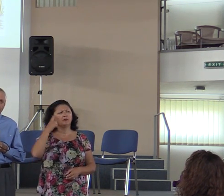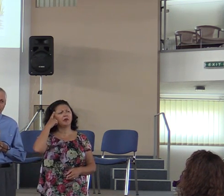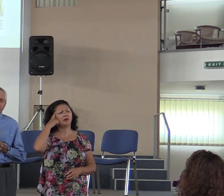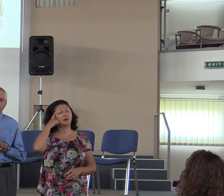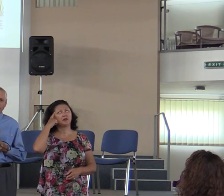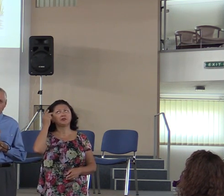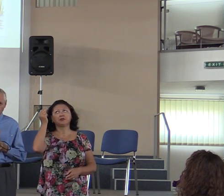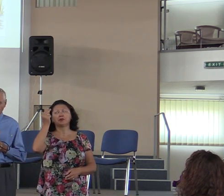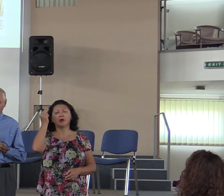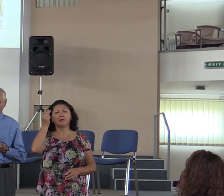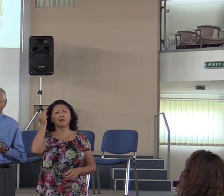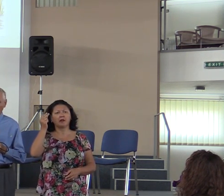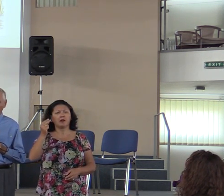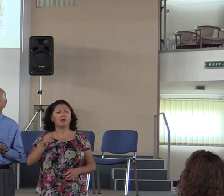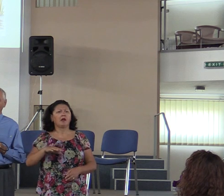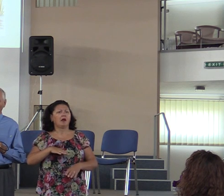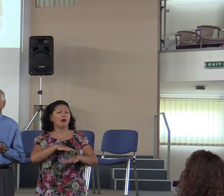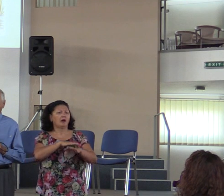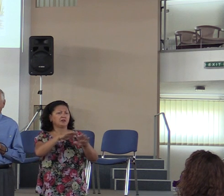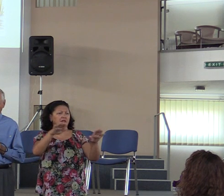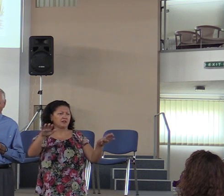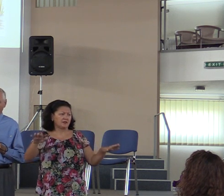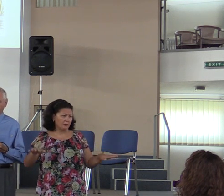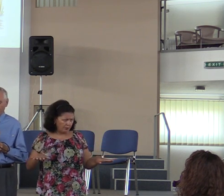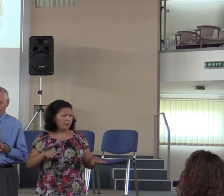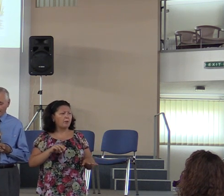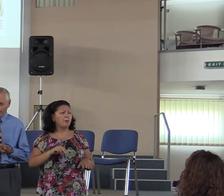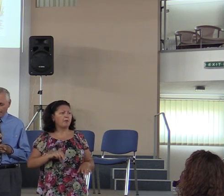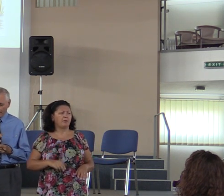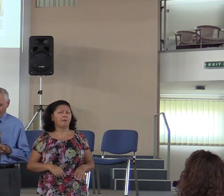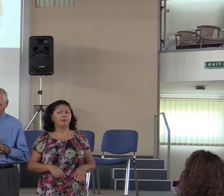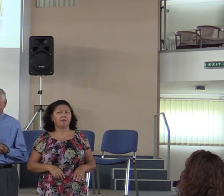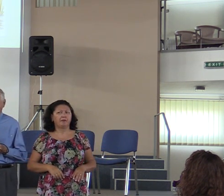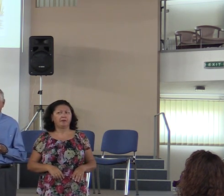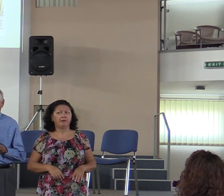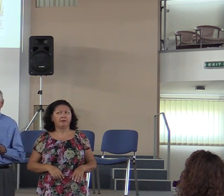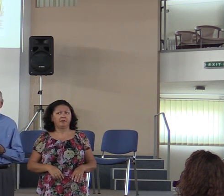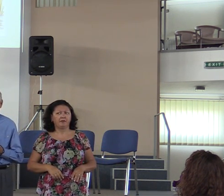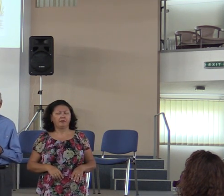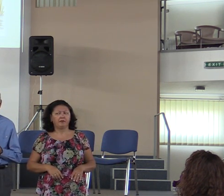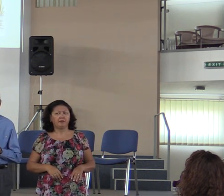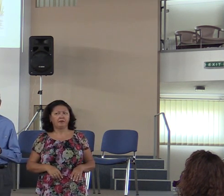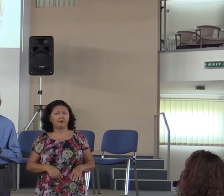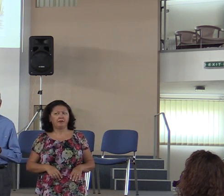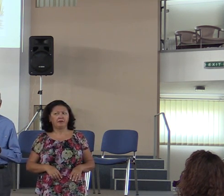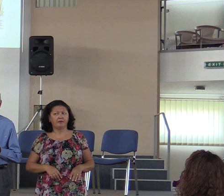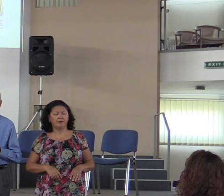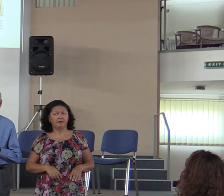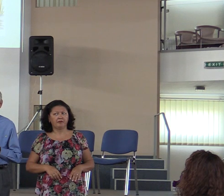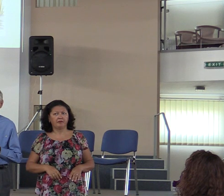Doamne, această națiune de oameni este poporul tău. The Lord replied, my presence will go with